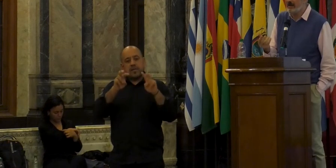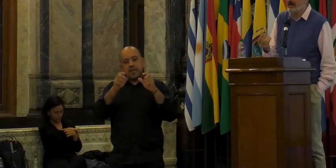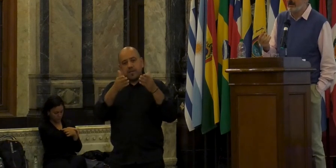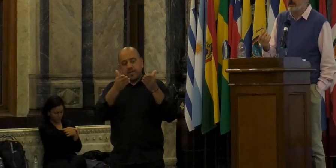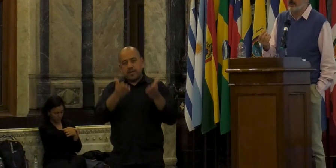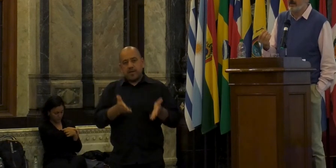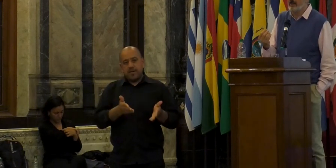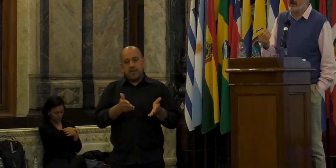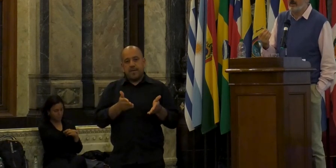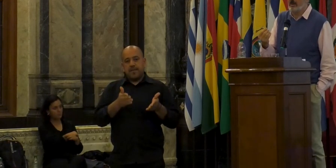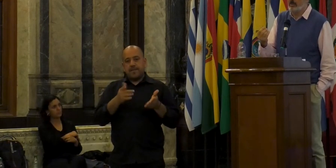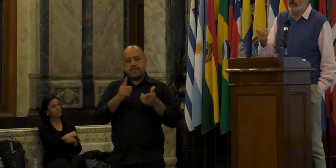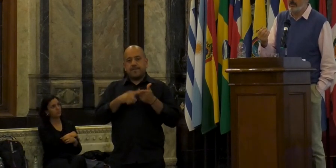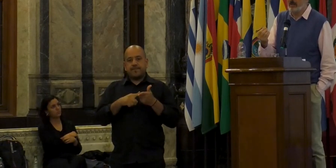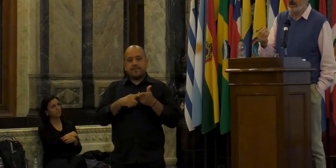delicada